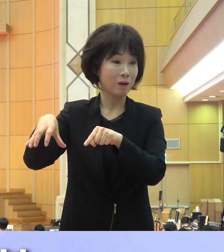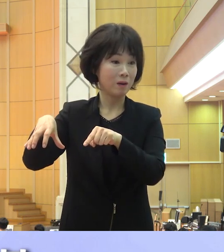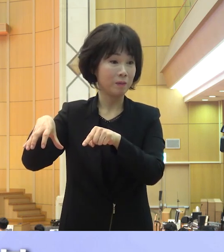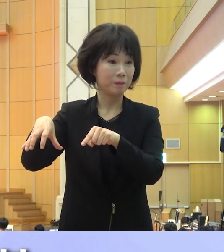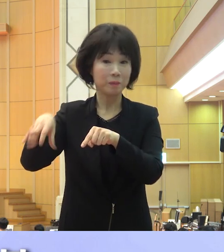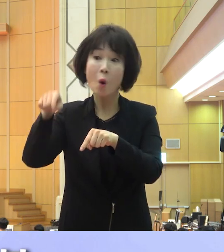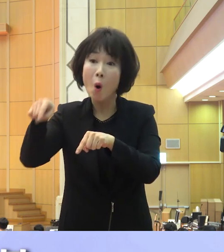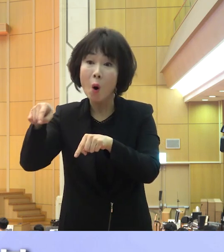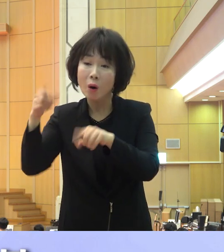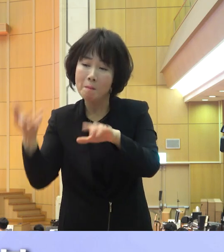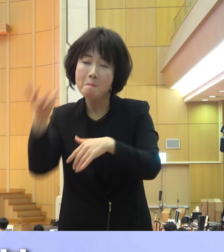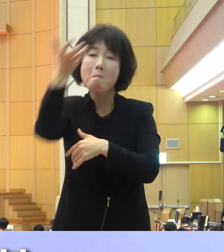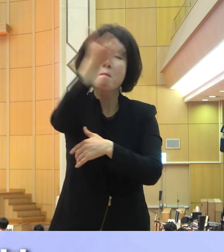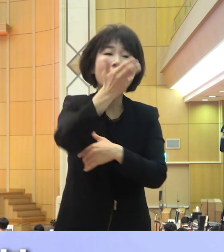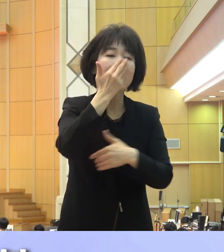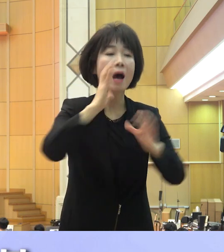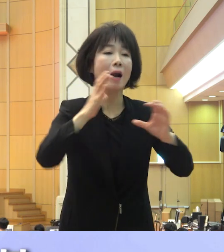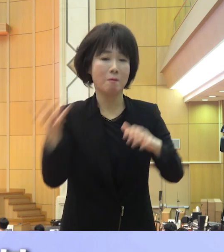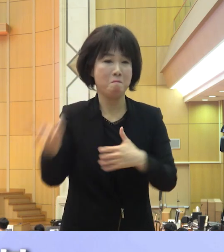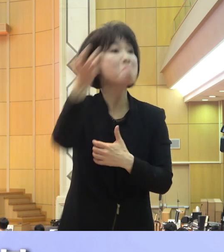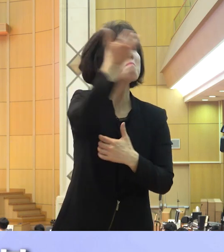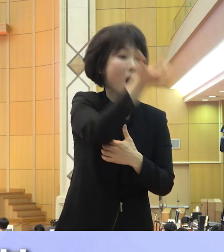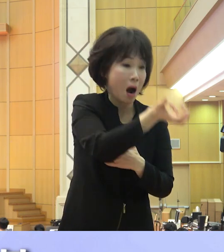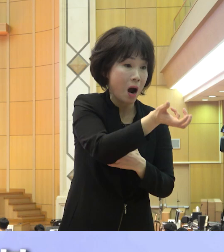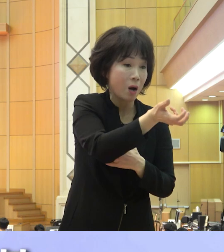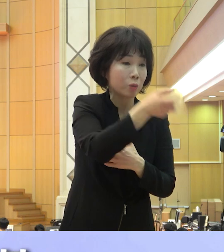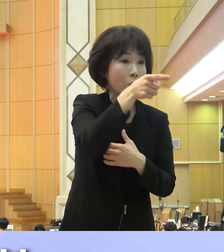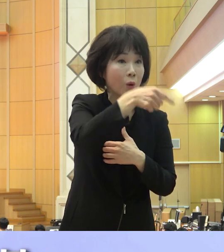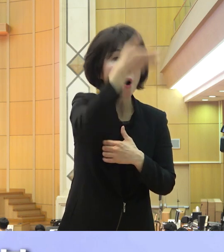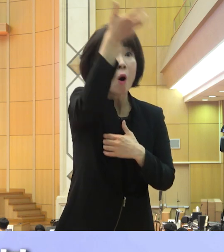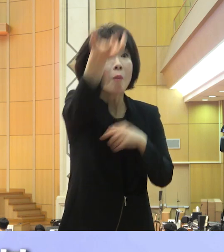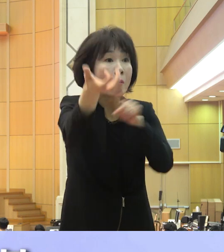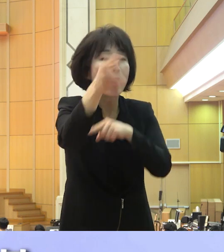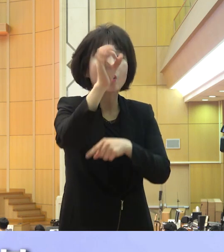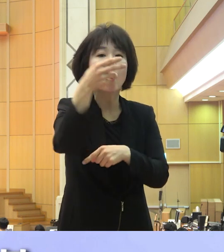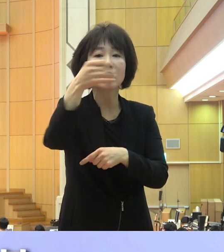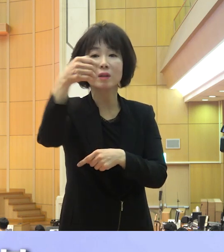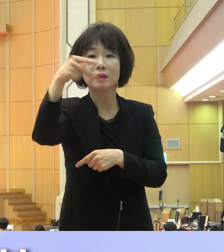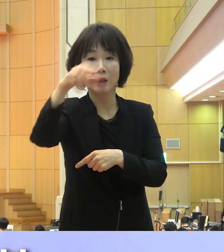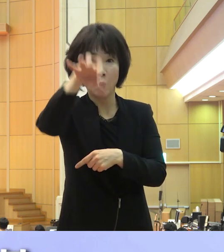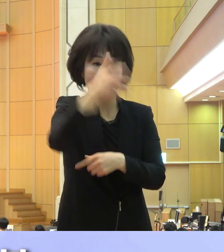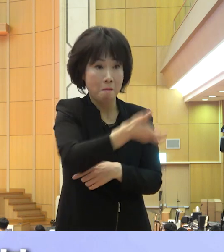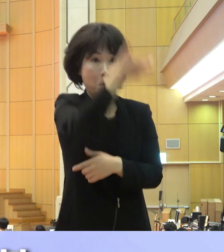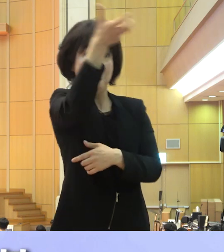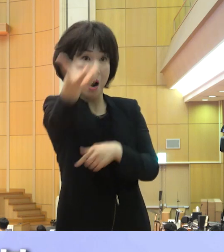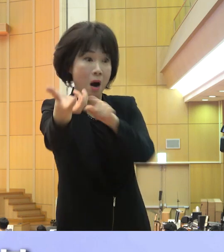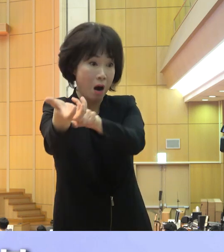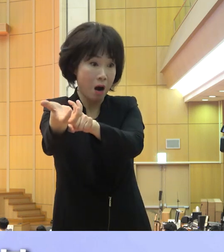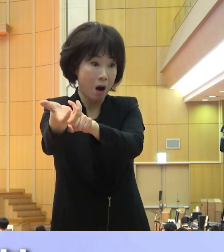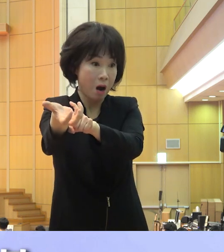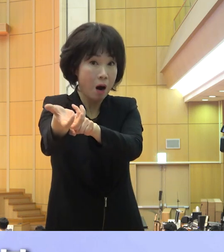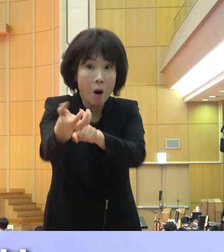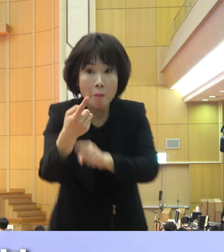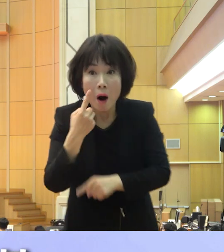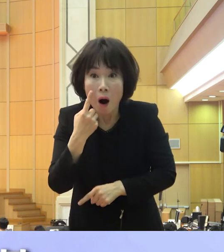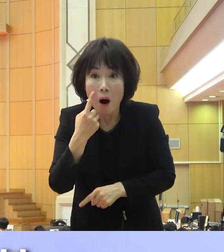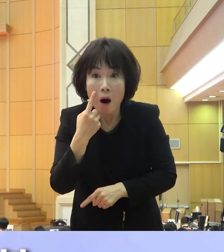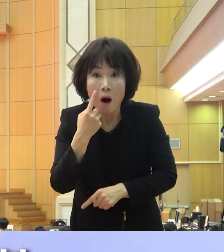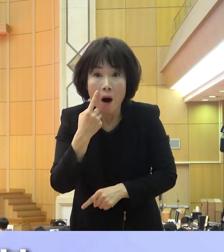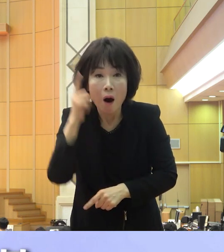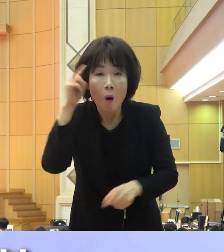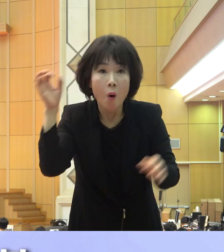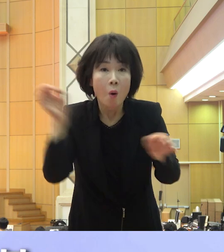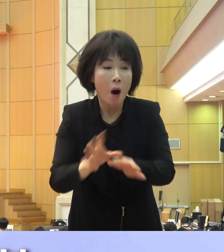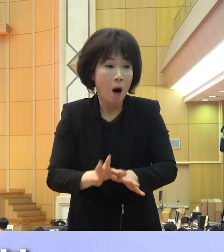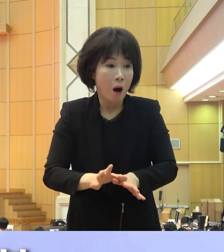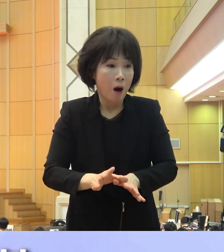이스라엘로, 또는 요르단에서 이스라엘로 들어가다 보면 뭐 지금